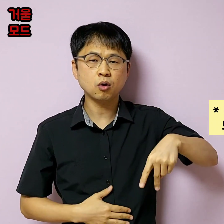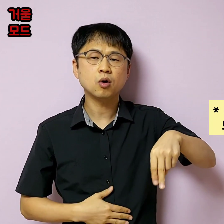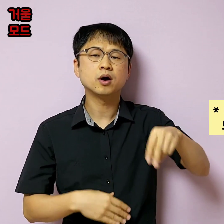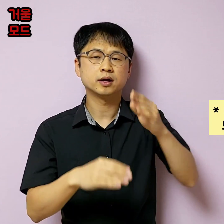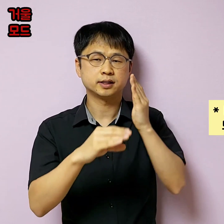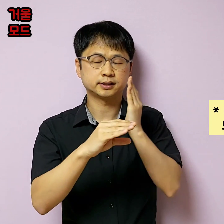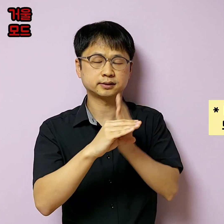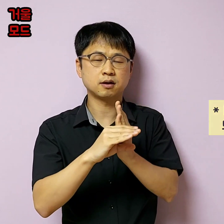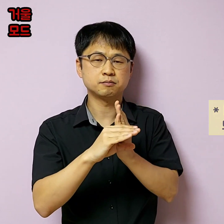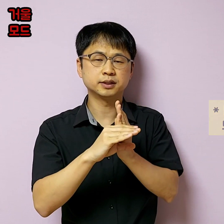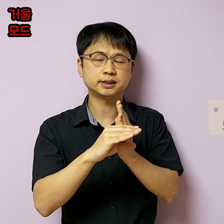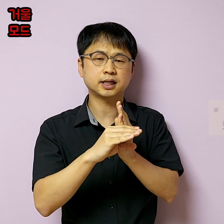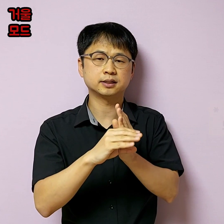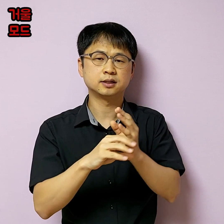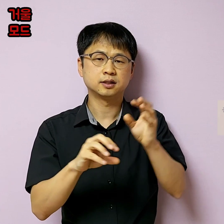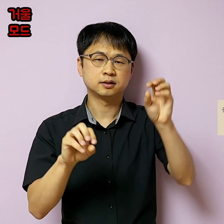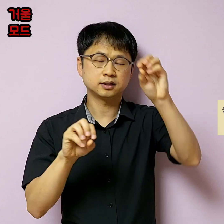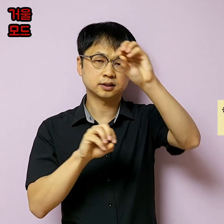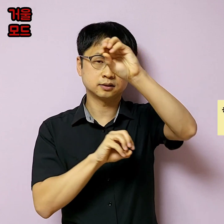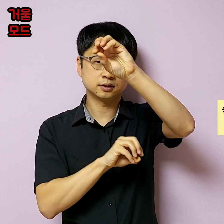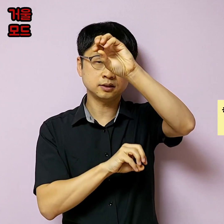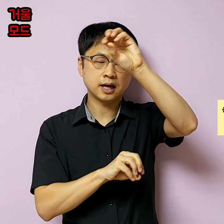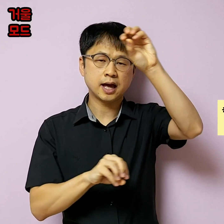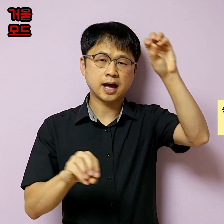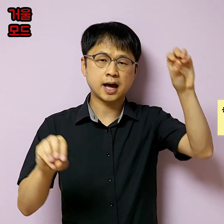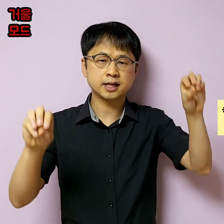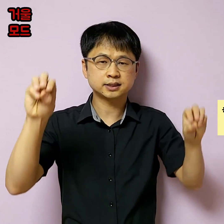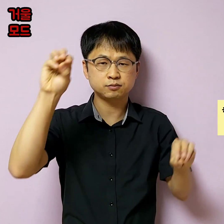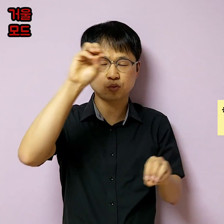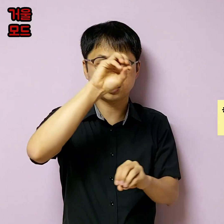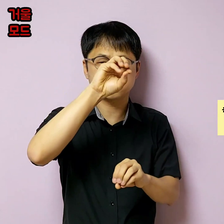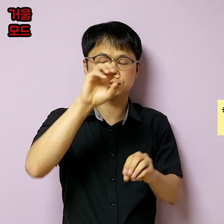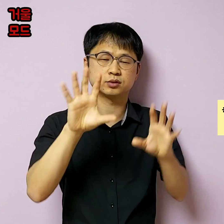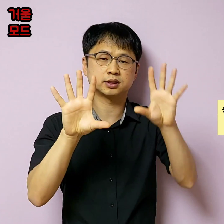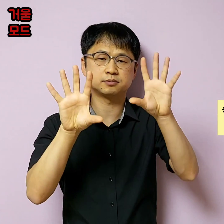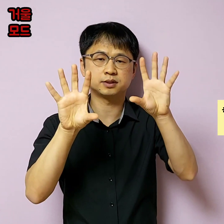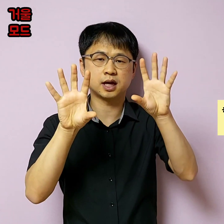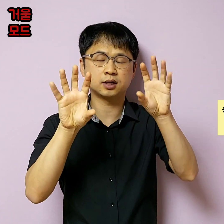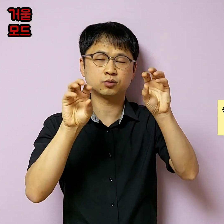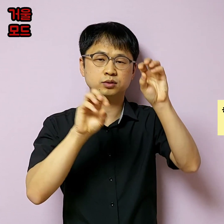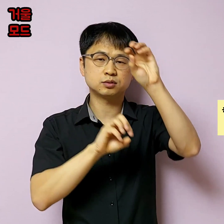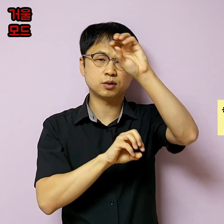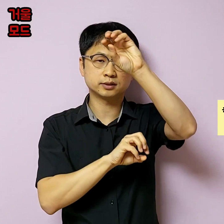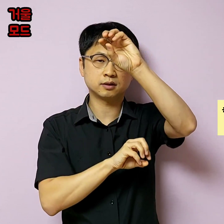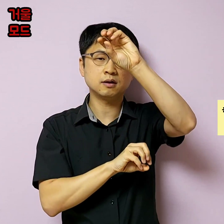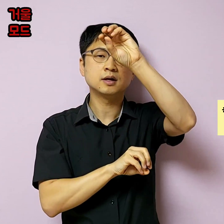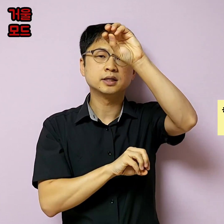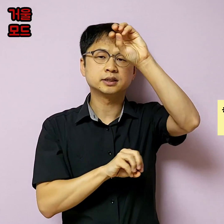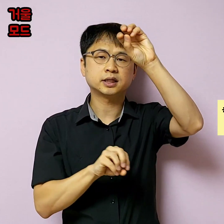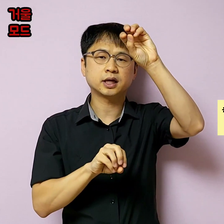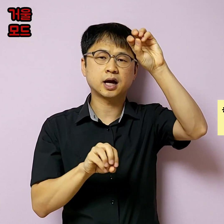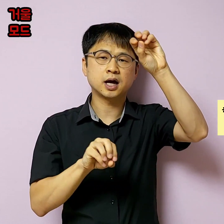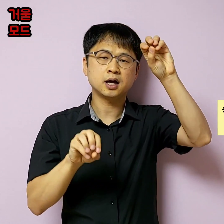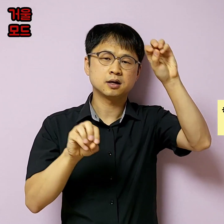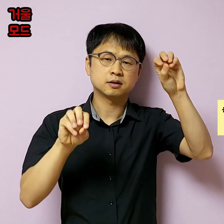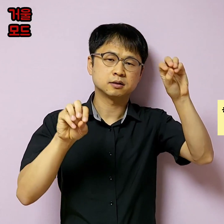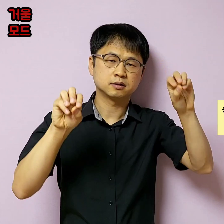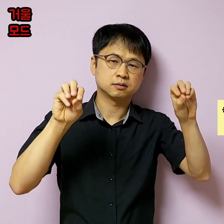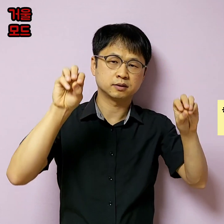걷고 있어 몇 시간을 여기서는 한참 동안이라는 수어를 썼습니다. 손끝을 모아서 시계가